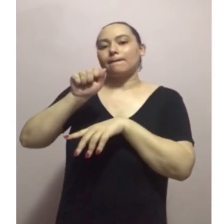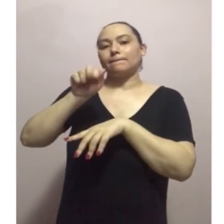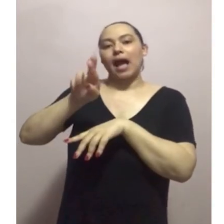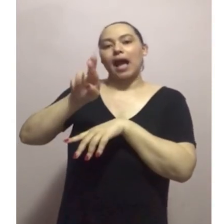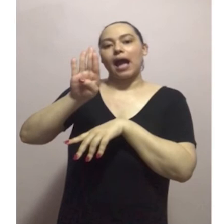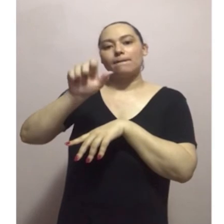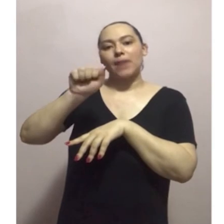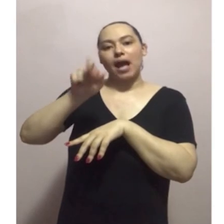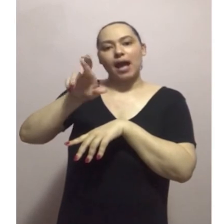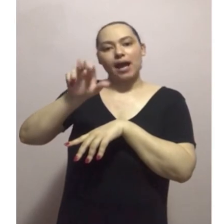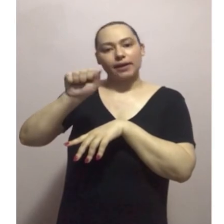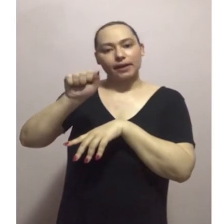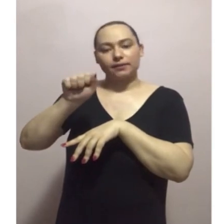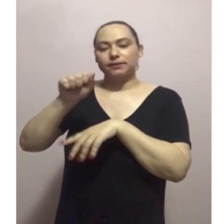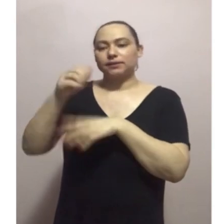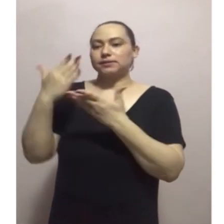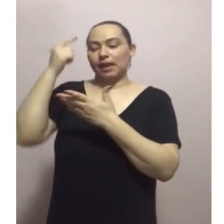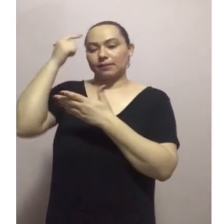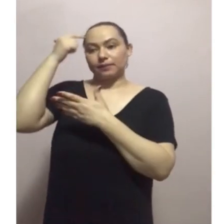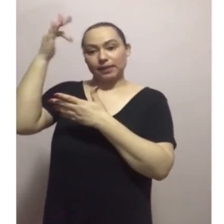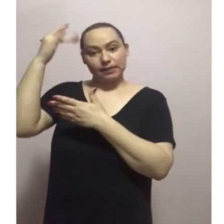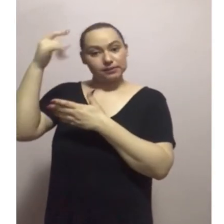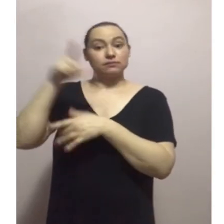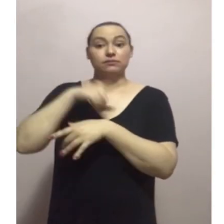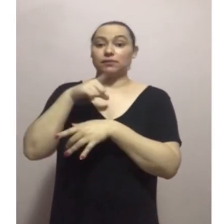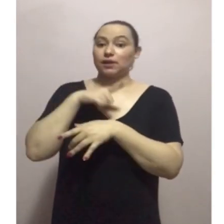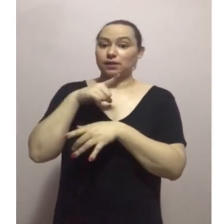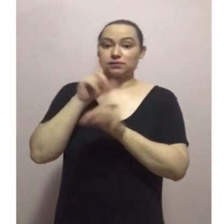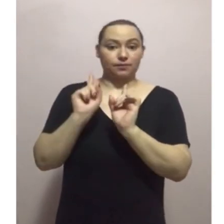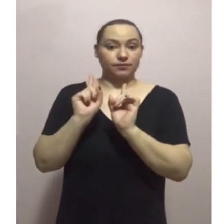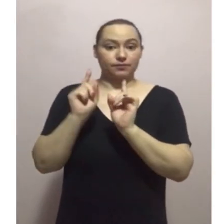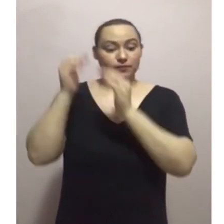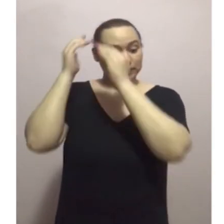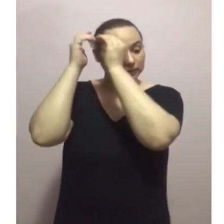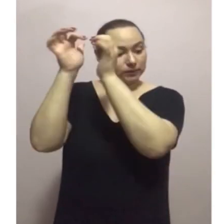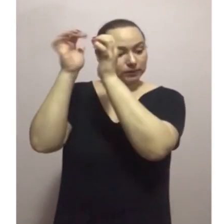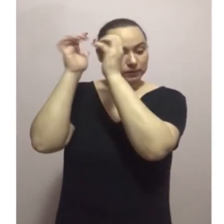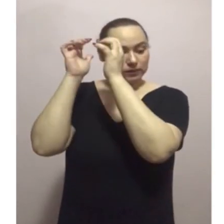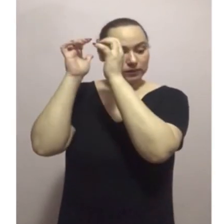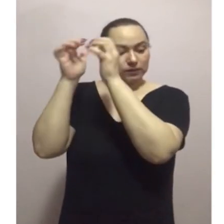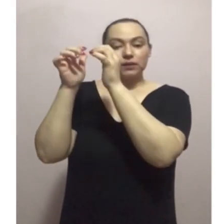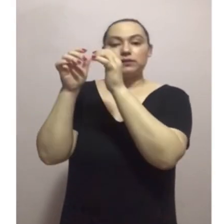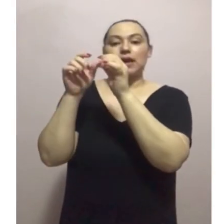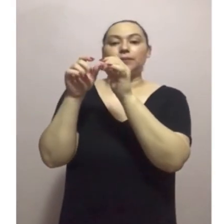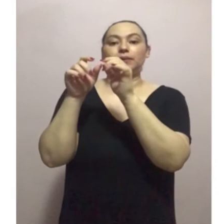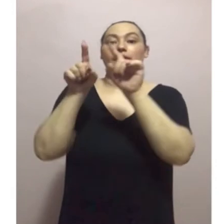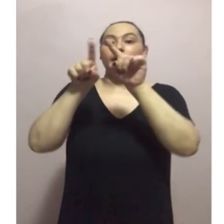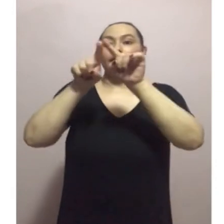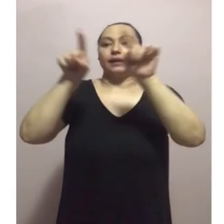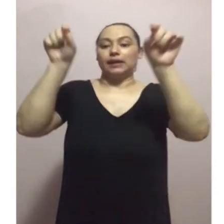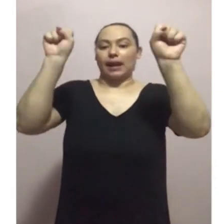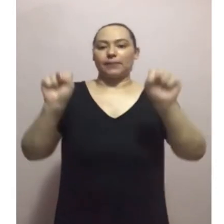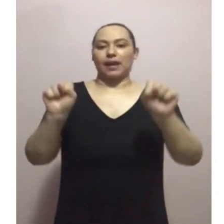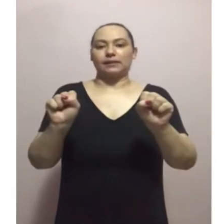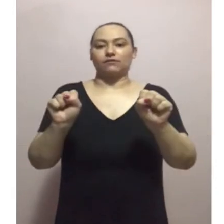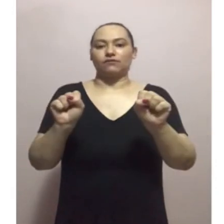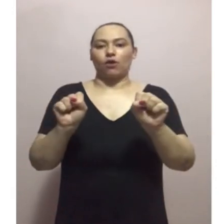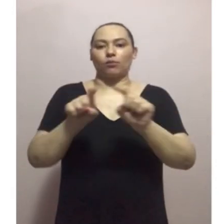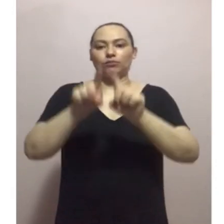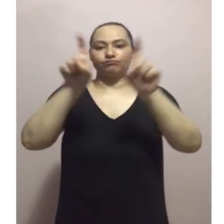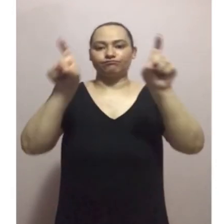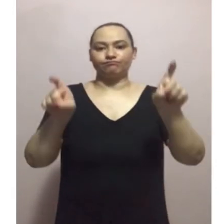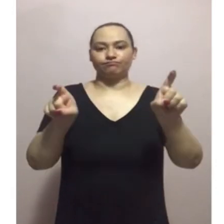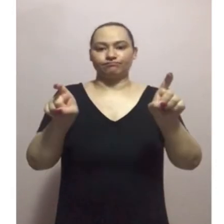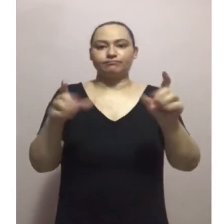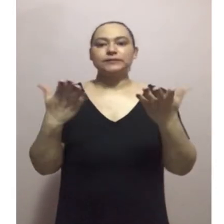porque ideia é ainda para mim, inclusive a gente lançou na plataforma do computador, porque assim não se